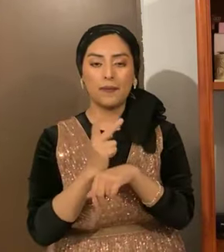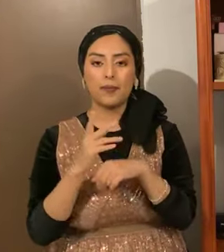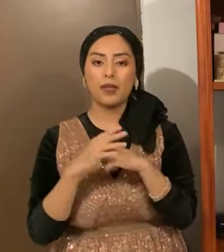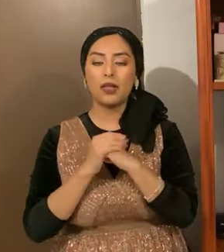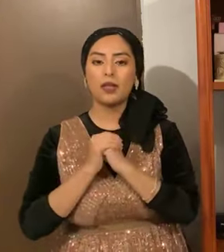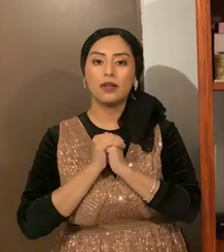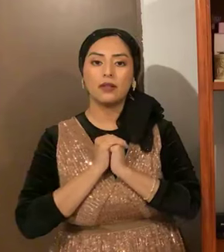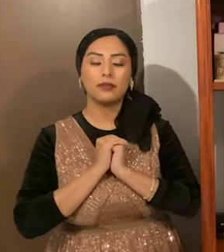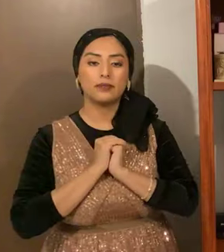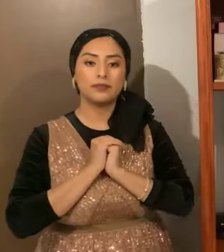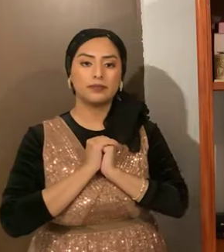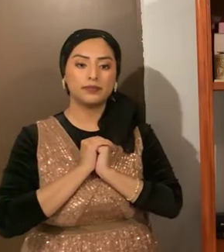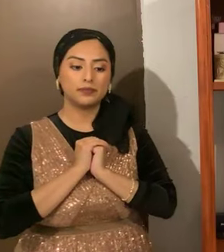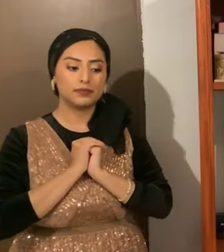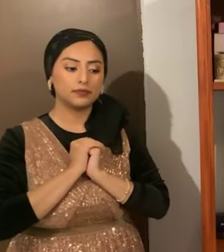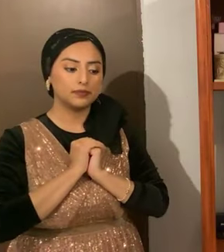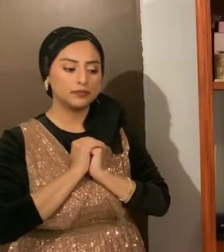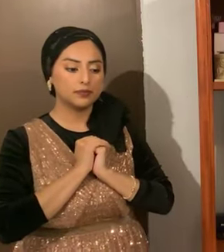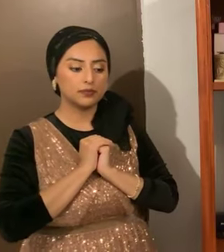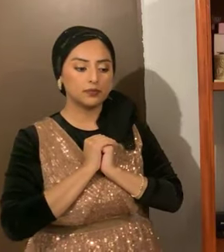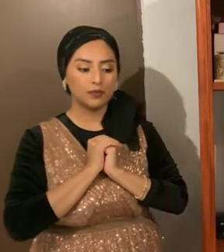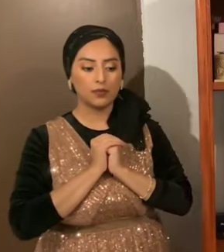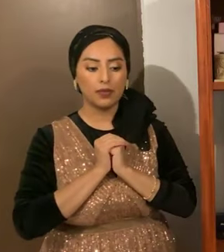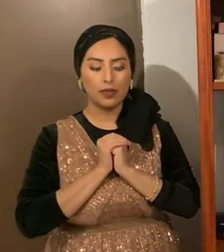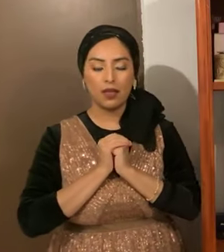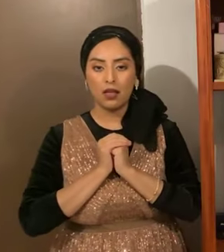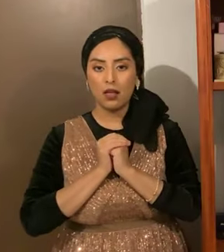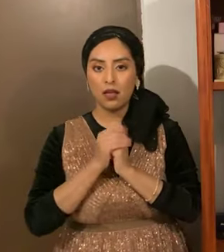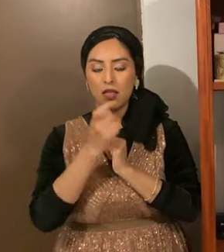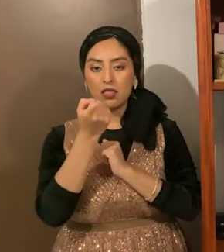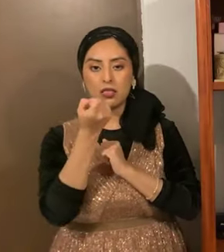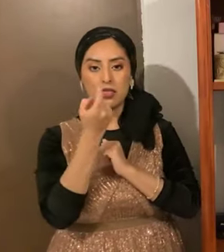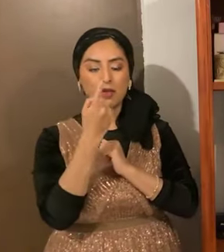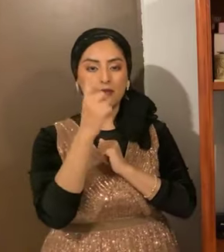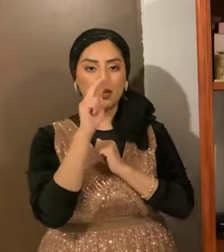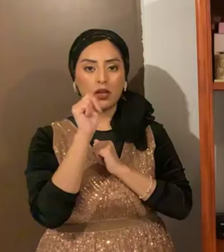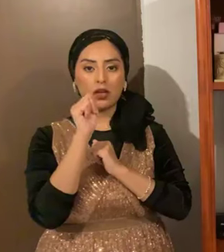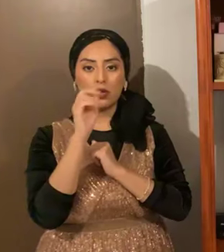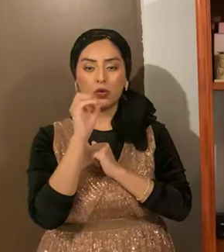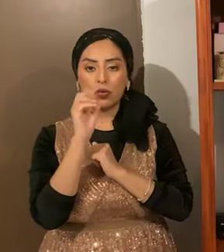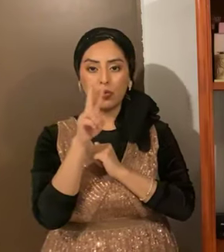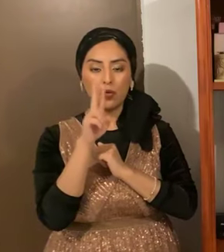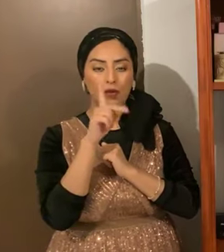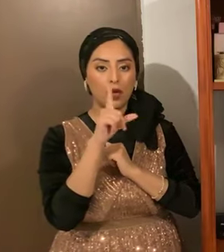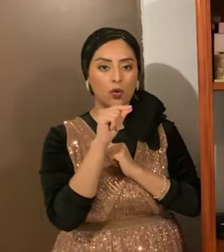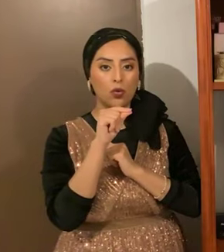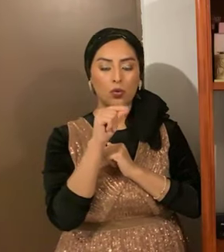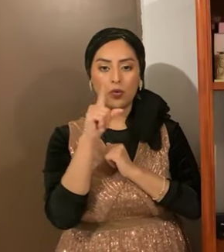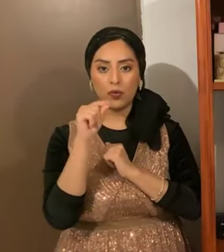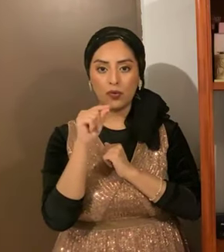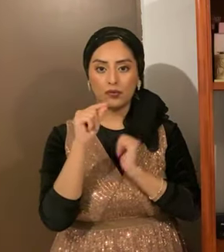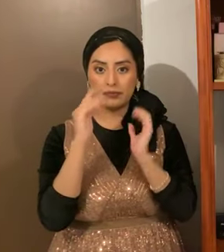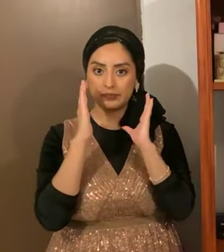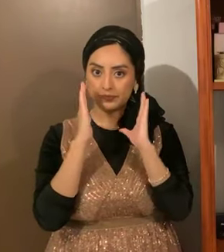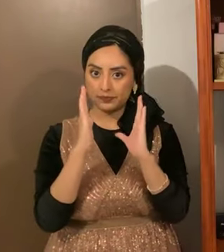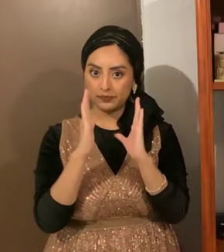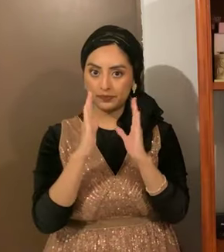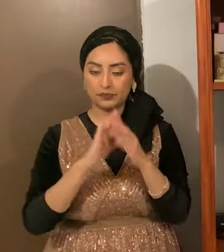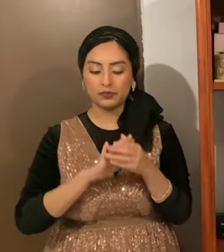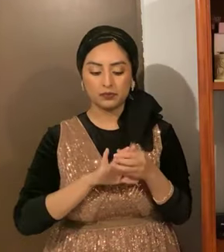Y entonces, el 11 de noviembre del 2020, ojo con